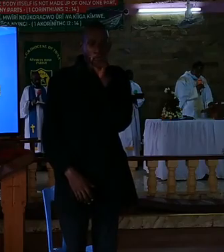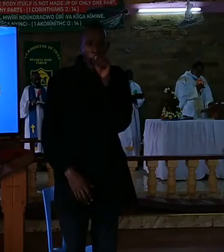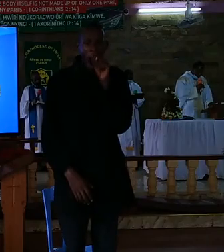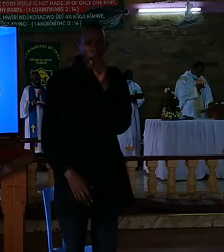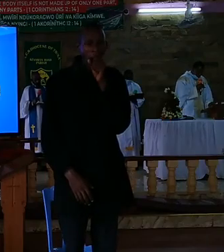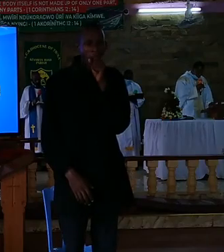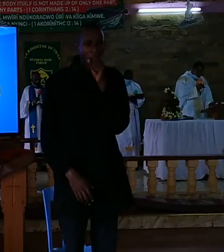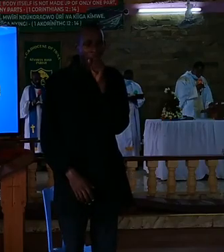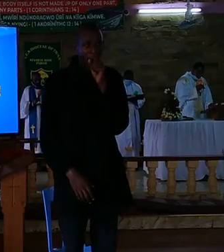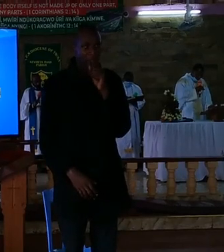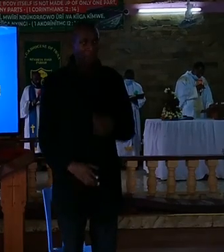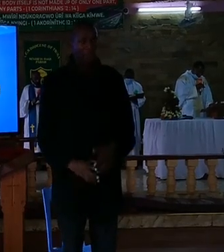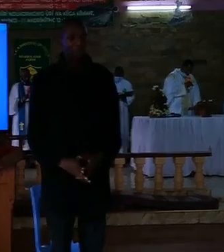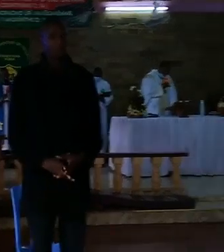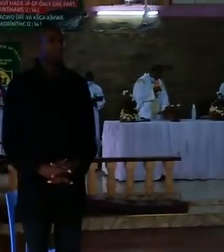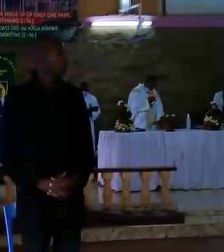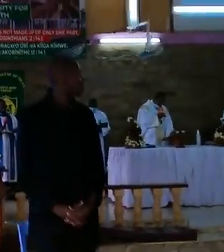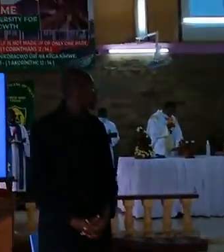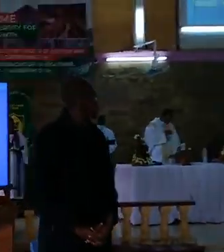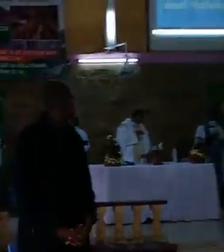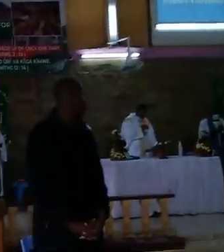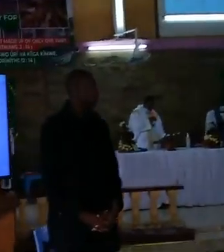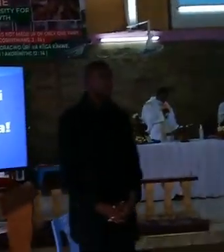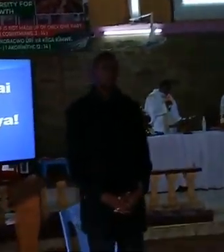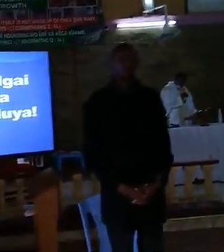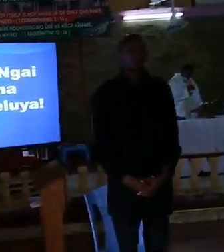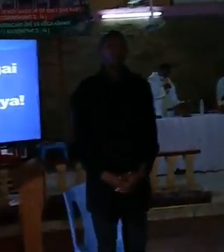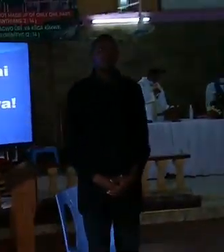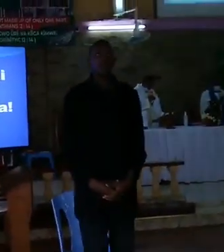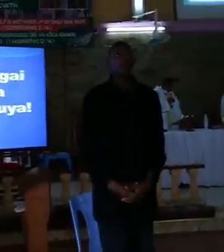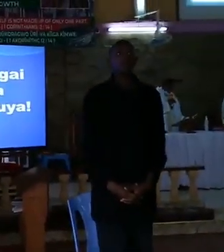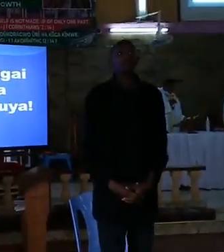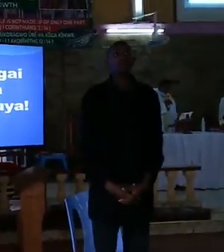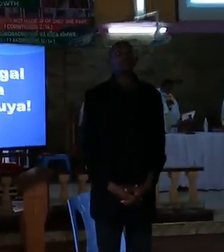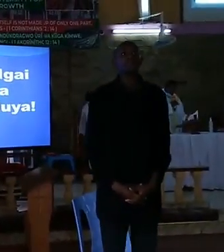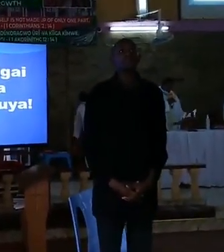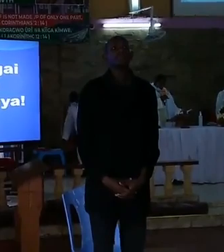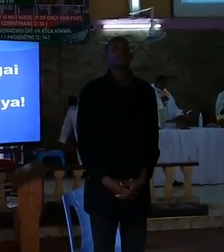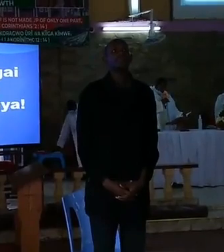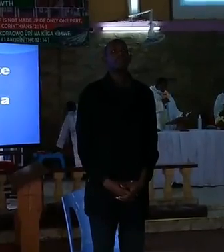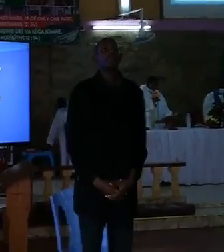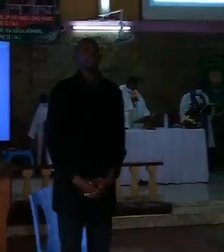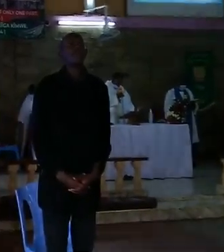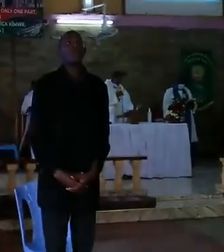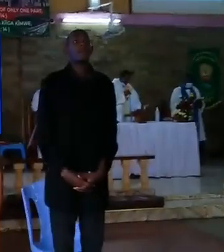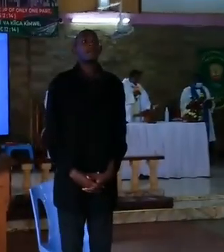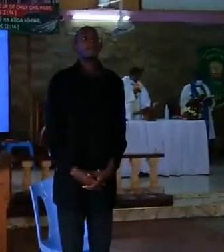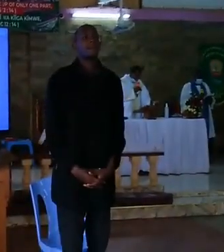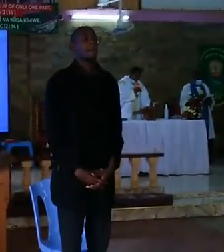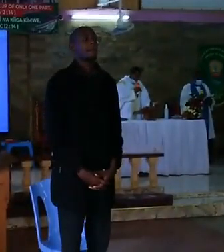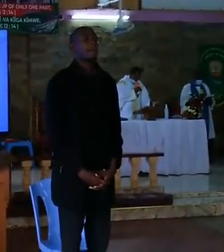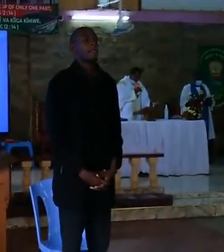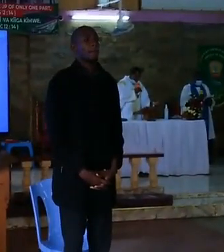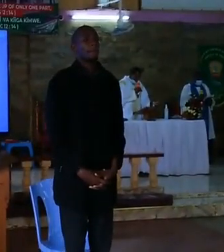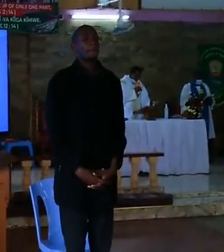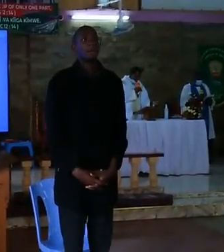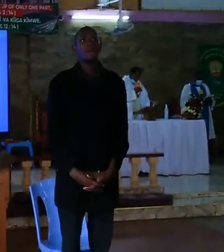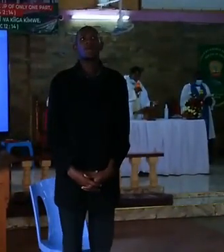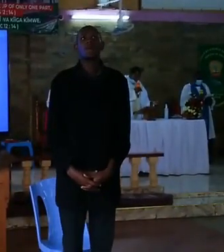hinya mwathani ngai witu tene na tene haleluya Ikwenda tugwatanire kuina